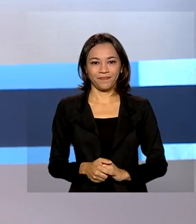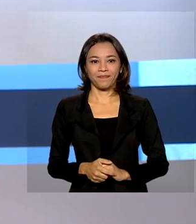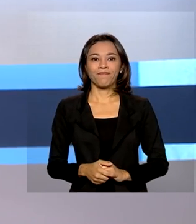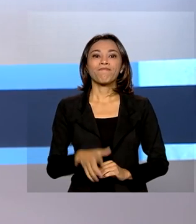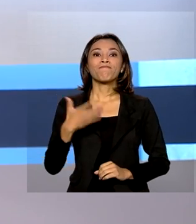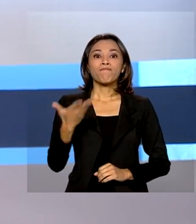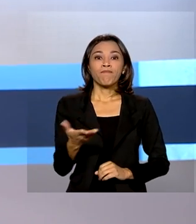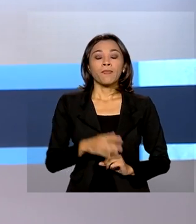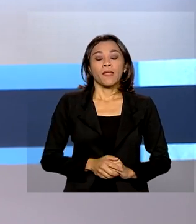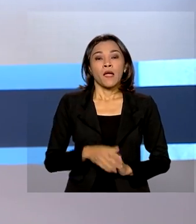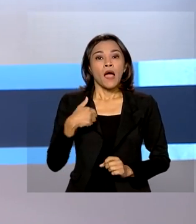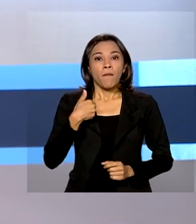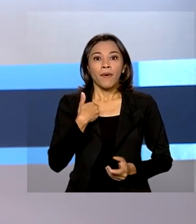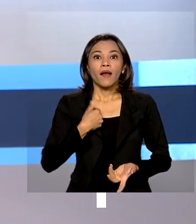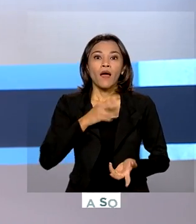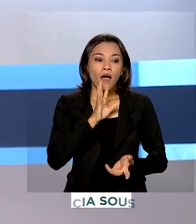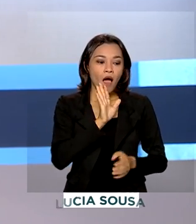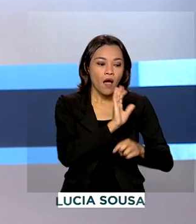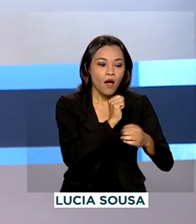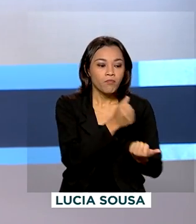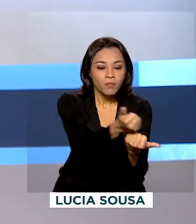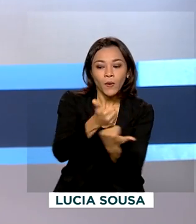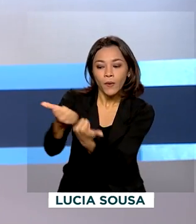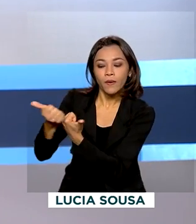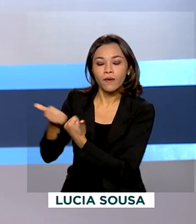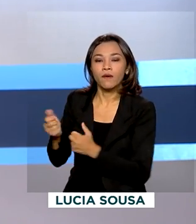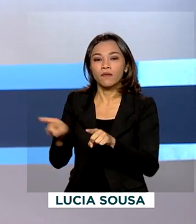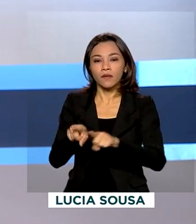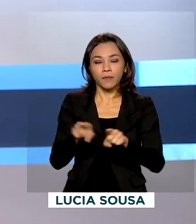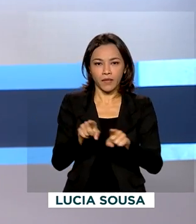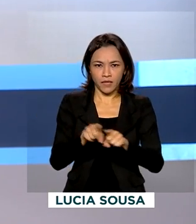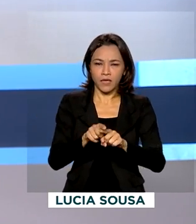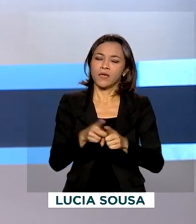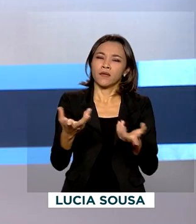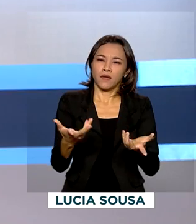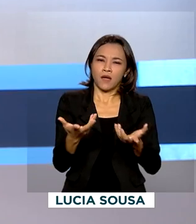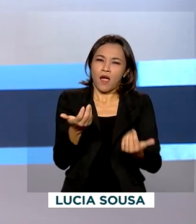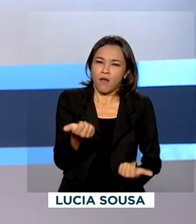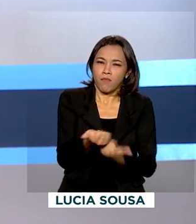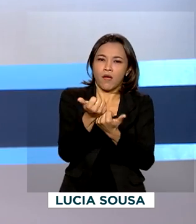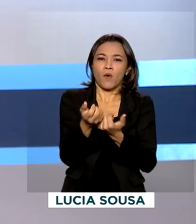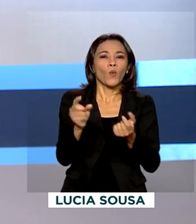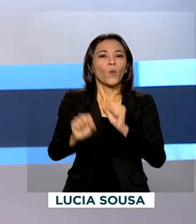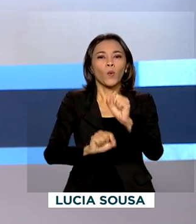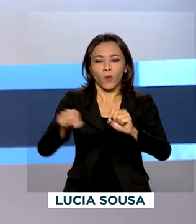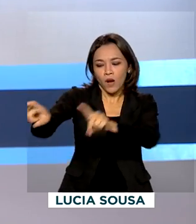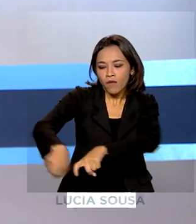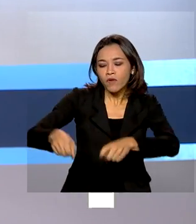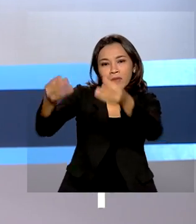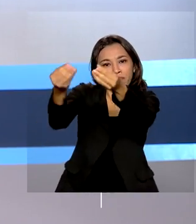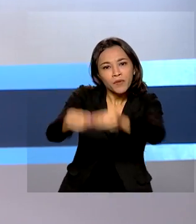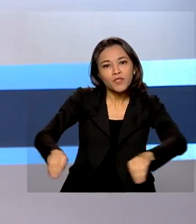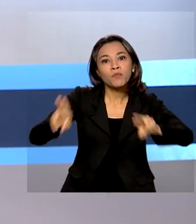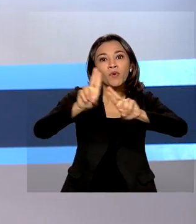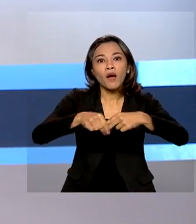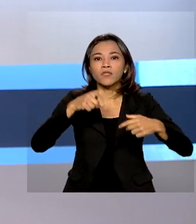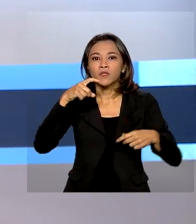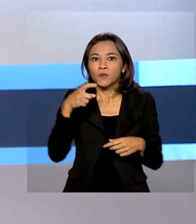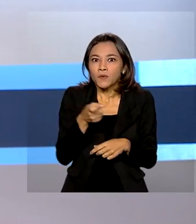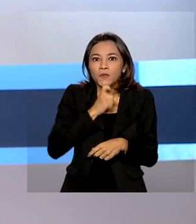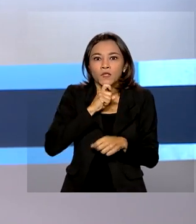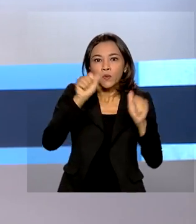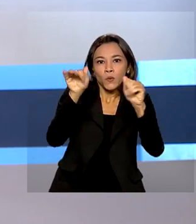atender a demanda dos Produtores Rurais e recuperar lavouras prejudicadas pelas geadas o Banco do Brasil anunciou um volume